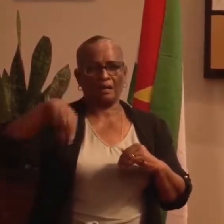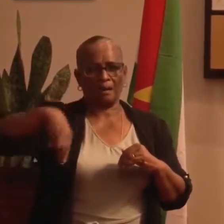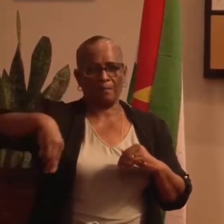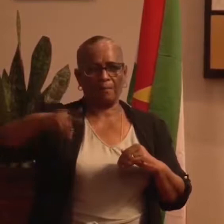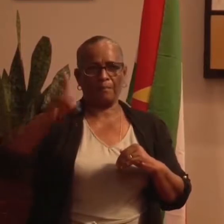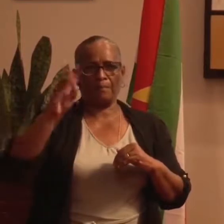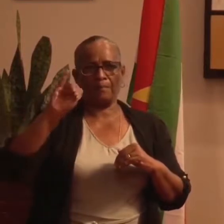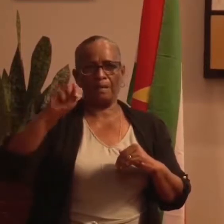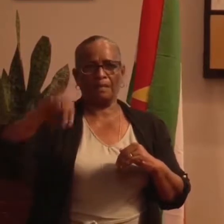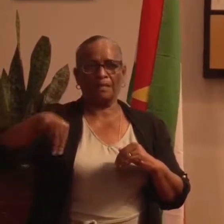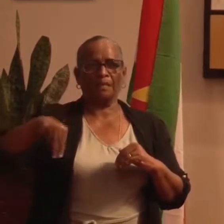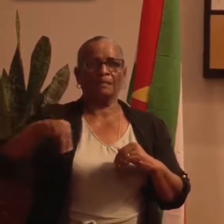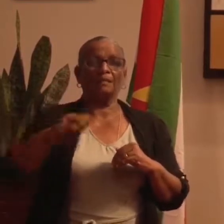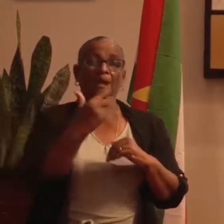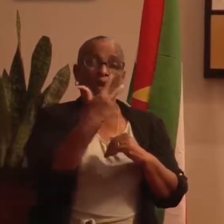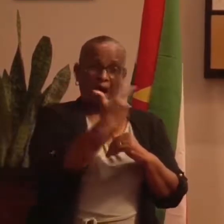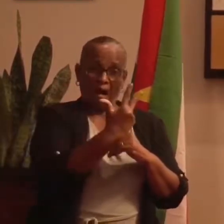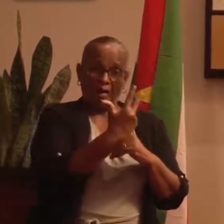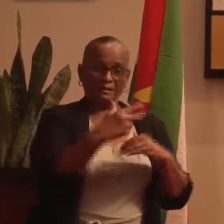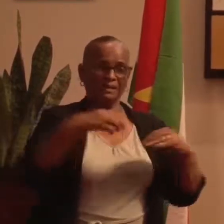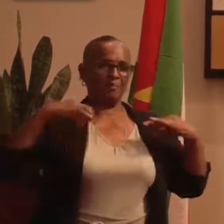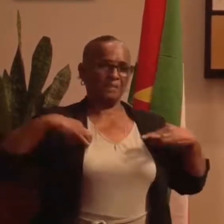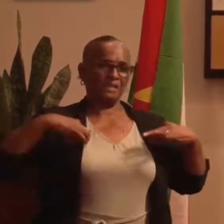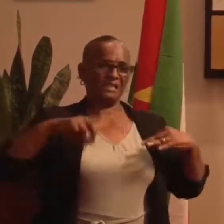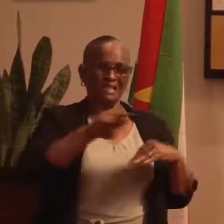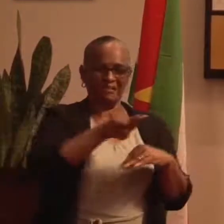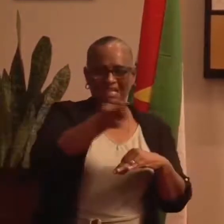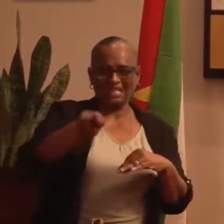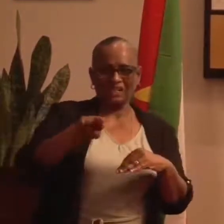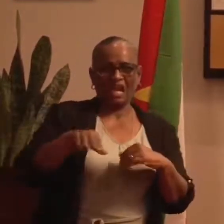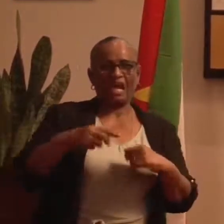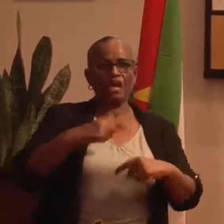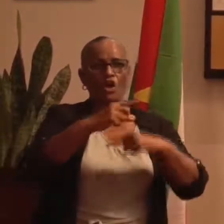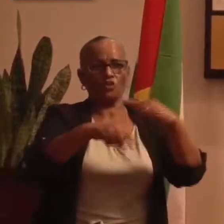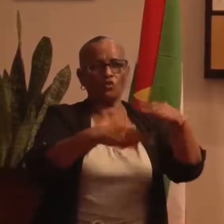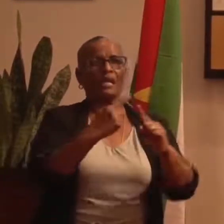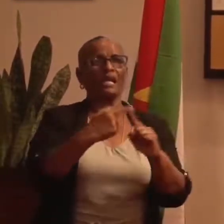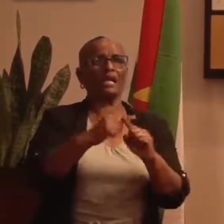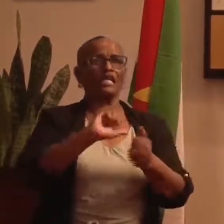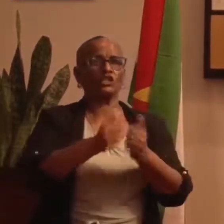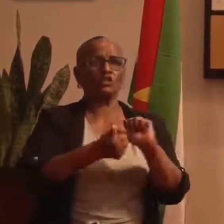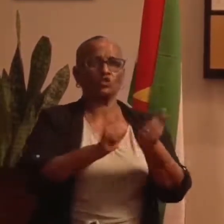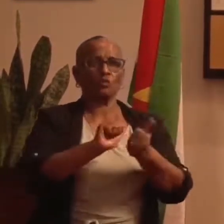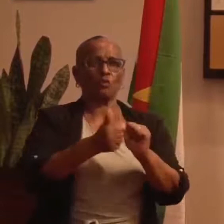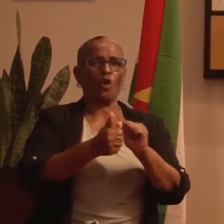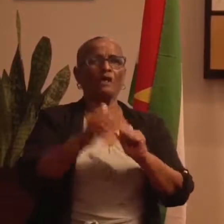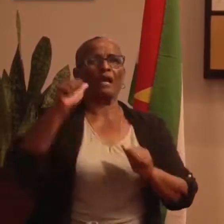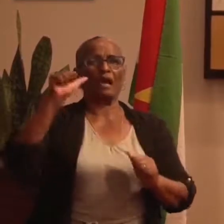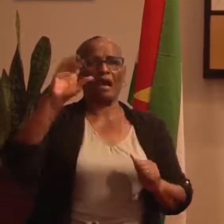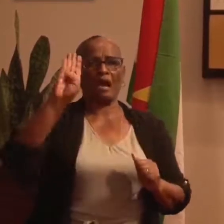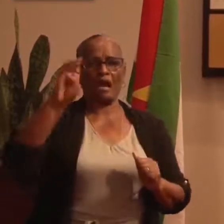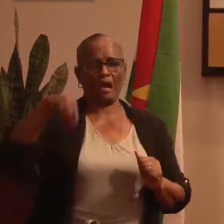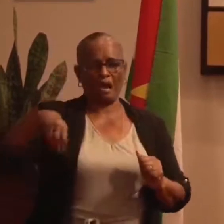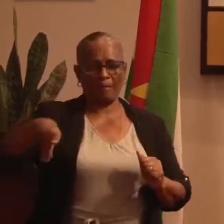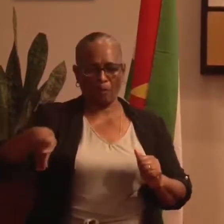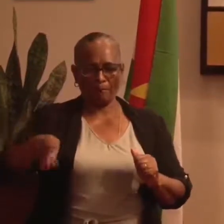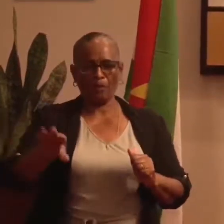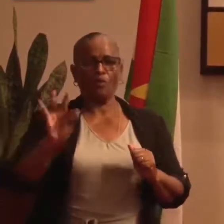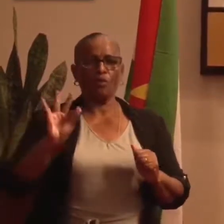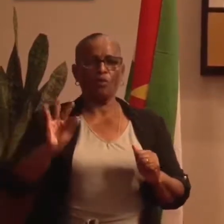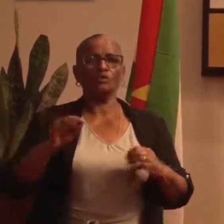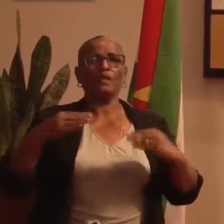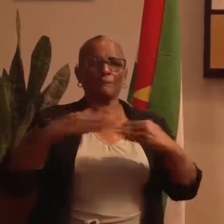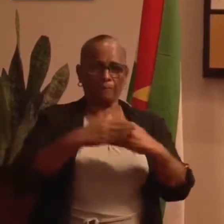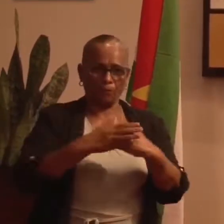8. Ministerie van Regionale Ontwikkeling en Sport. Dat is van de ABOP. En daar hebben we